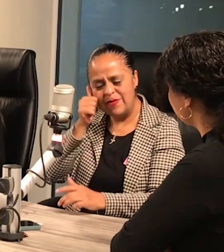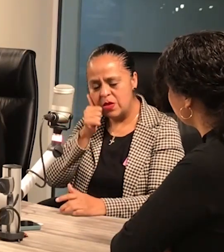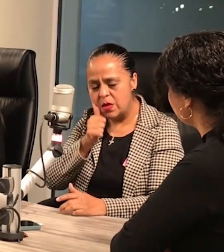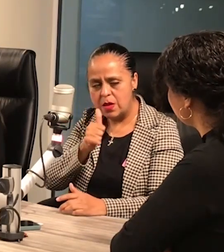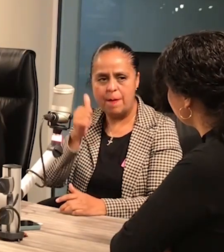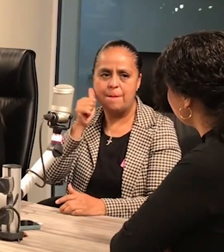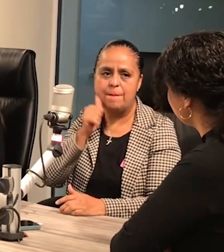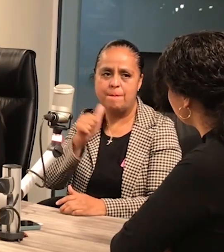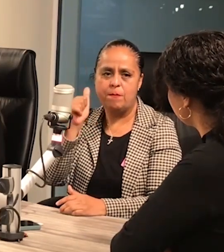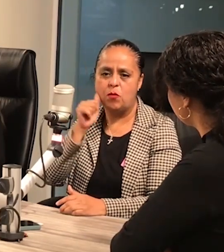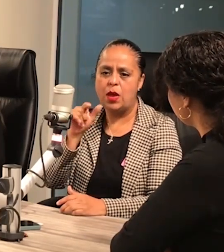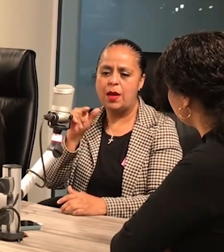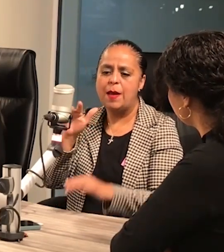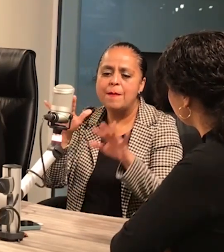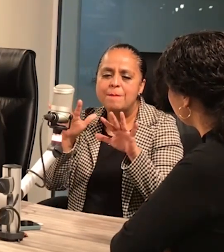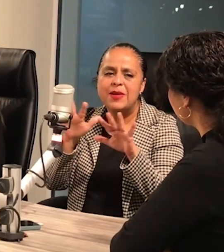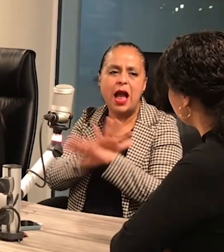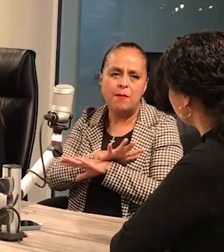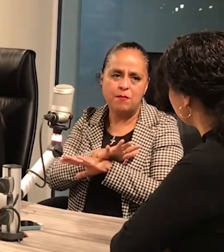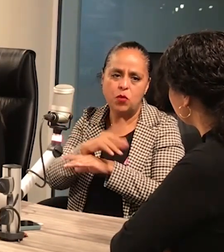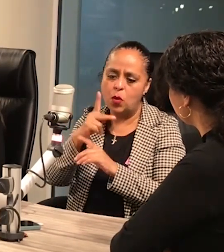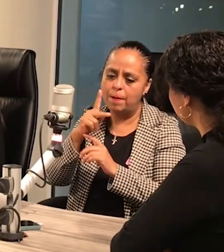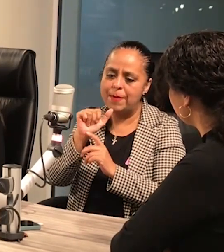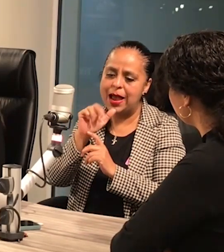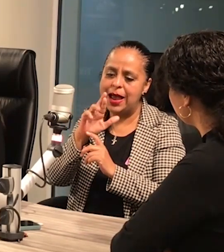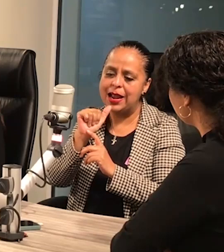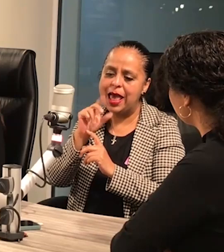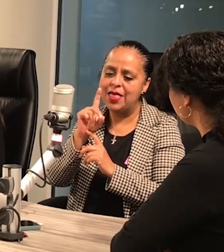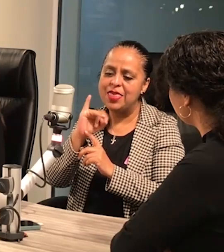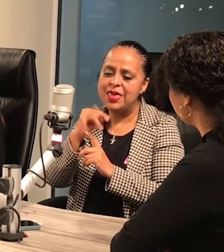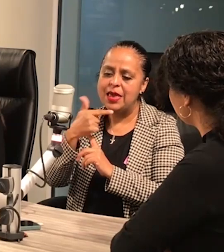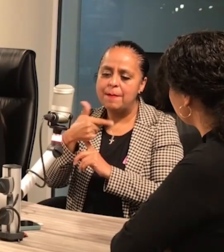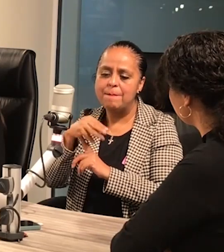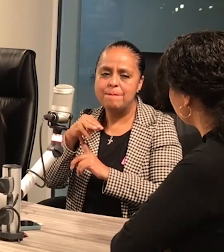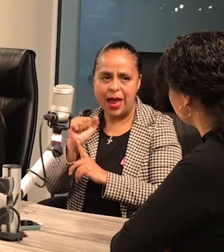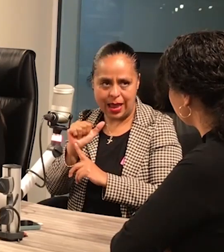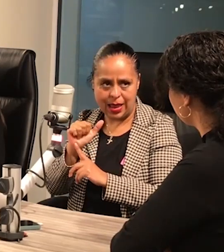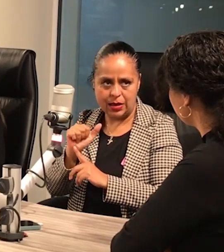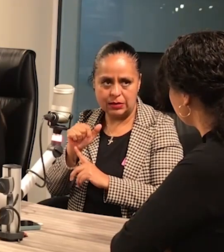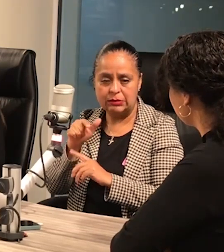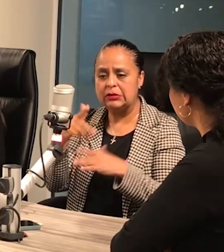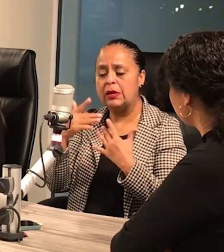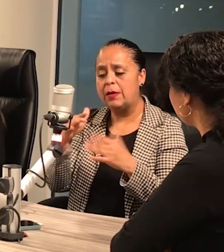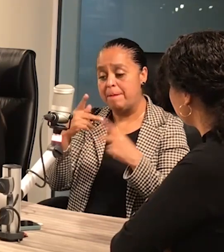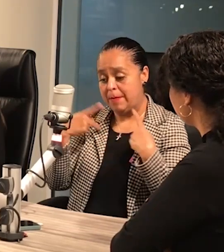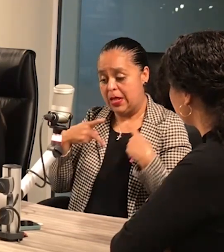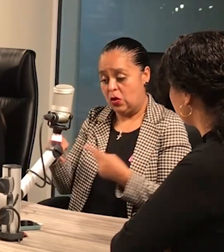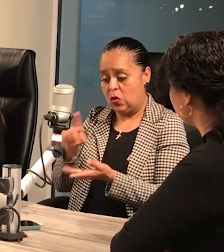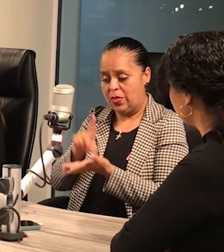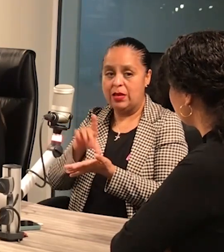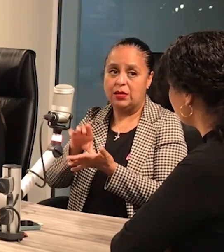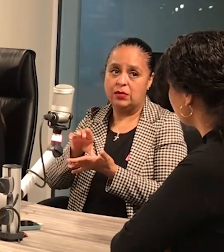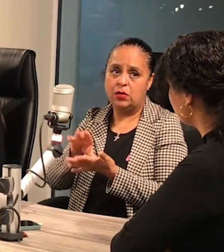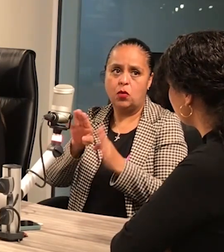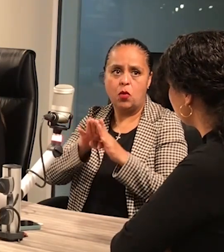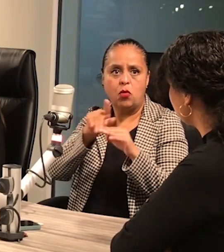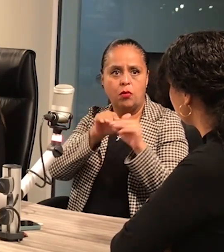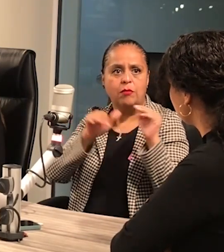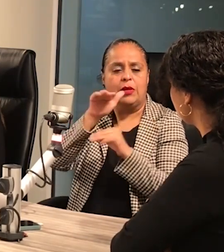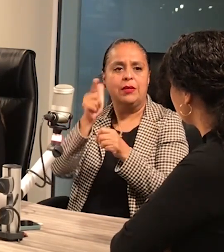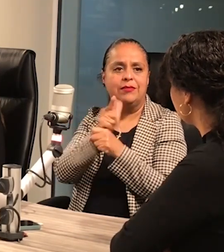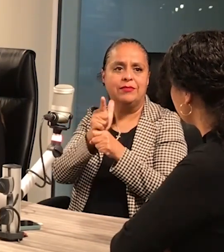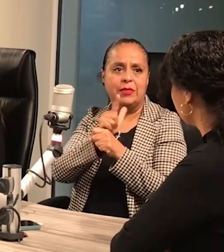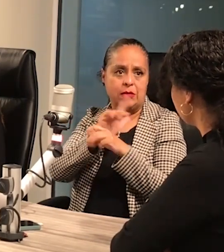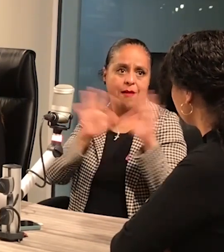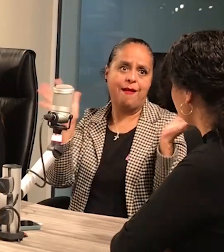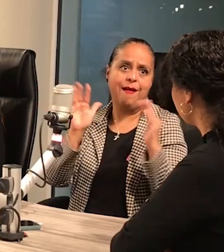poco el cambio de paradigma, tanto para la persona con discapacidad, porque digo, llegar al nivel superior